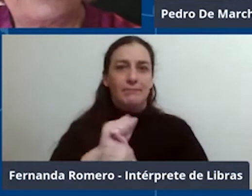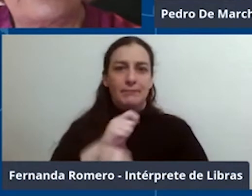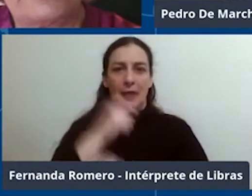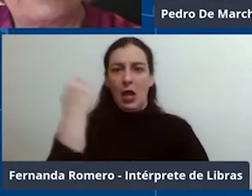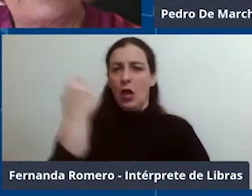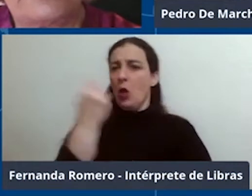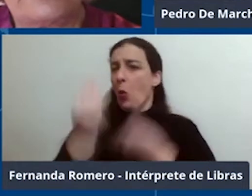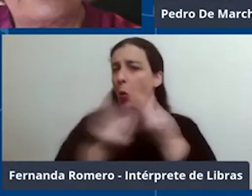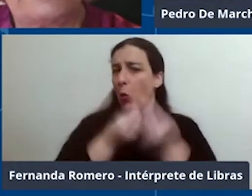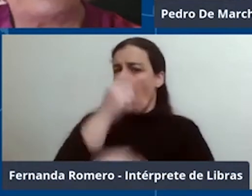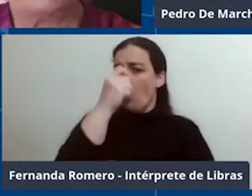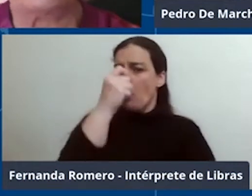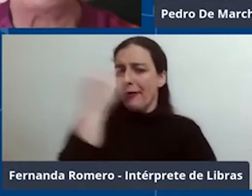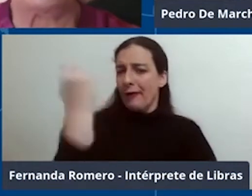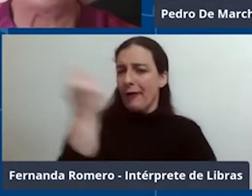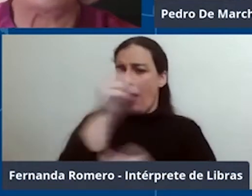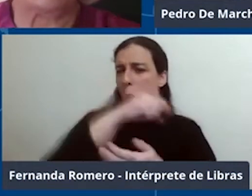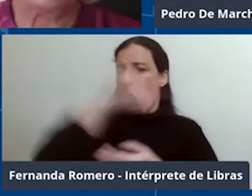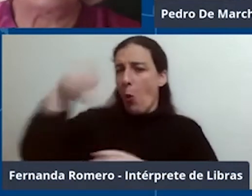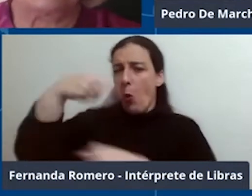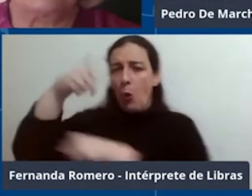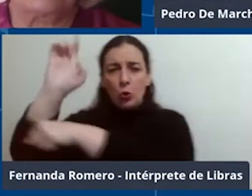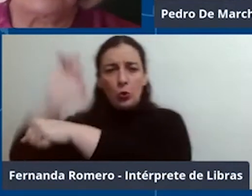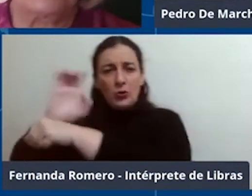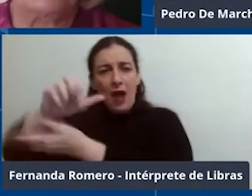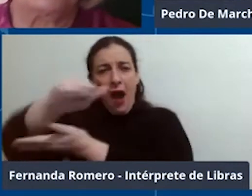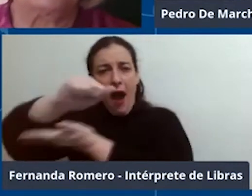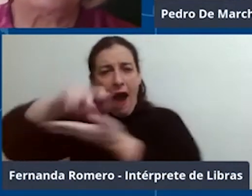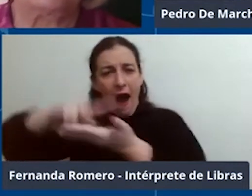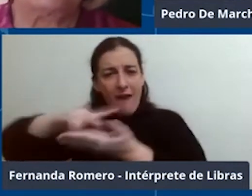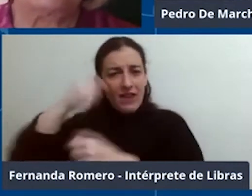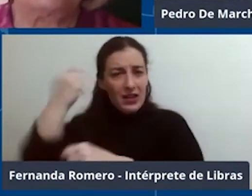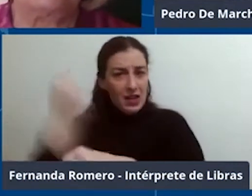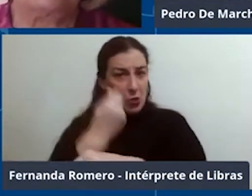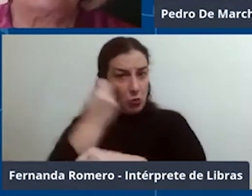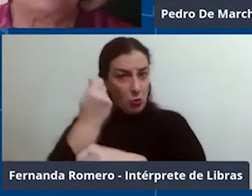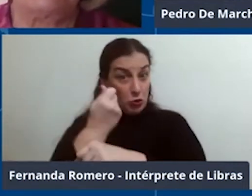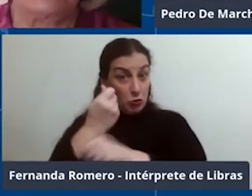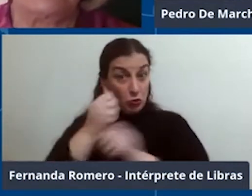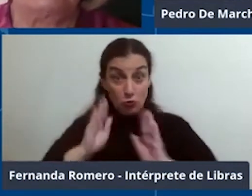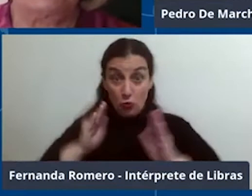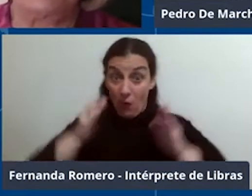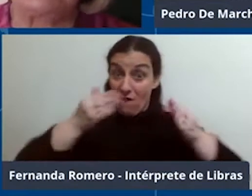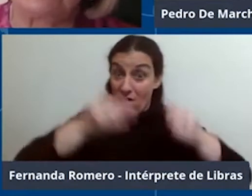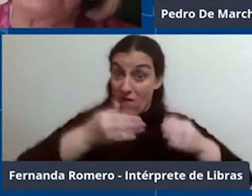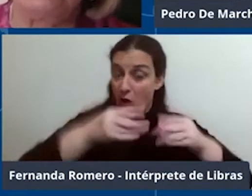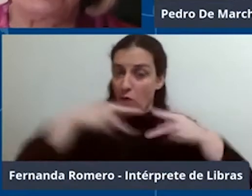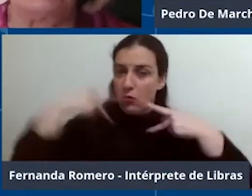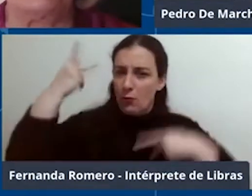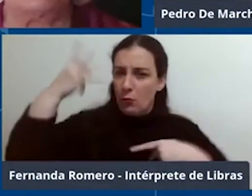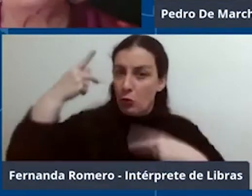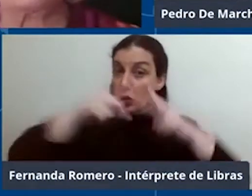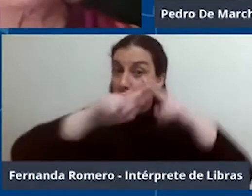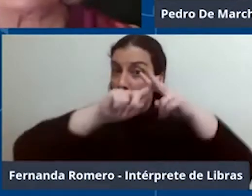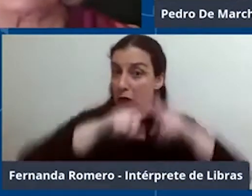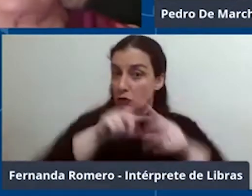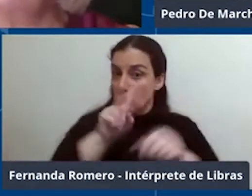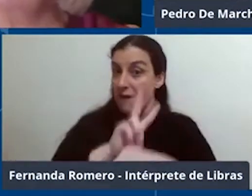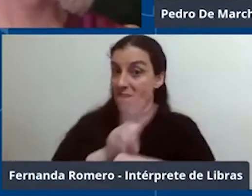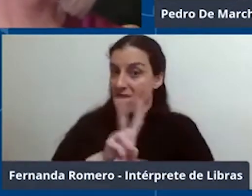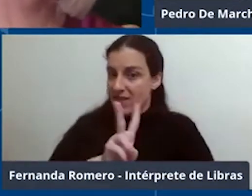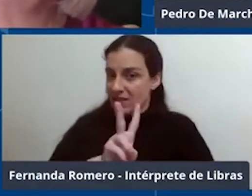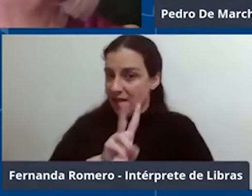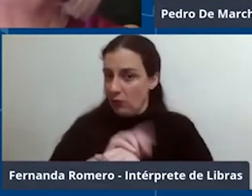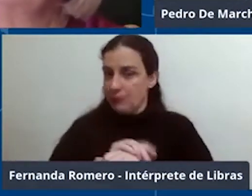avaliado pelos outros estados, principalmente no que diz respeito à condução da política de ajuste fiscal? Bom, esse digamos